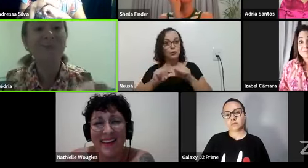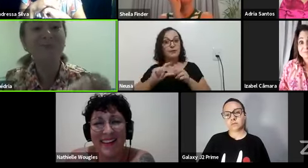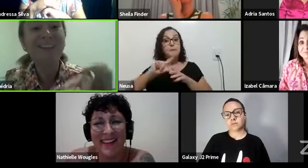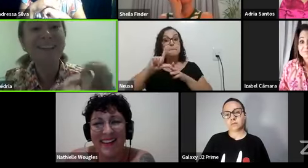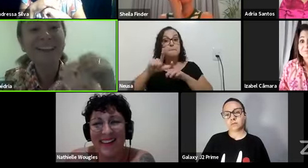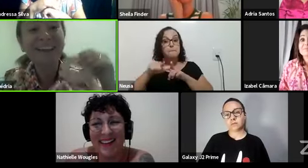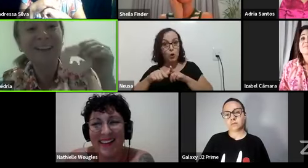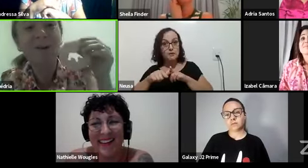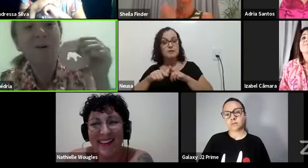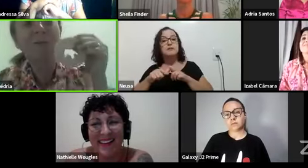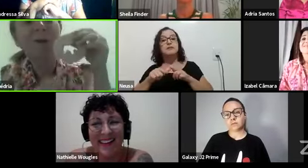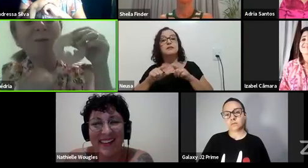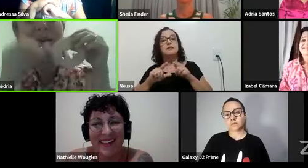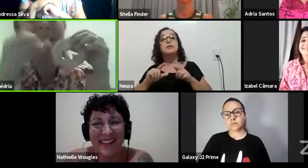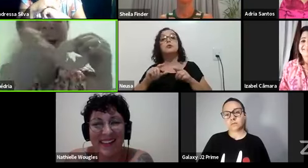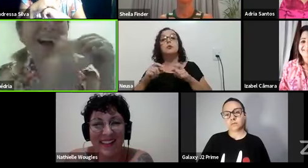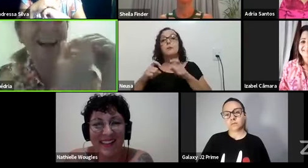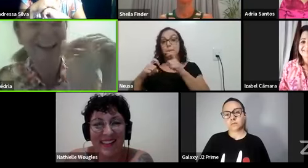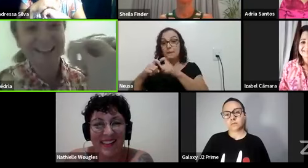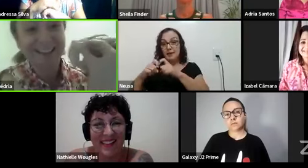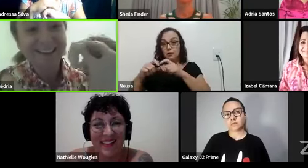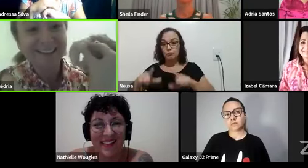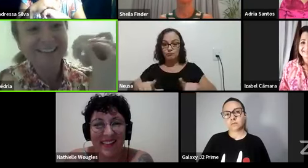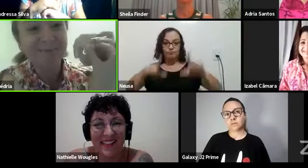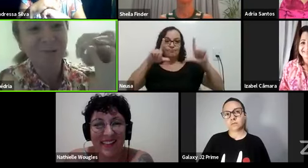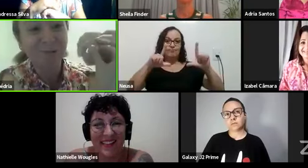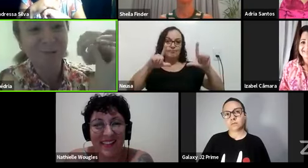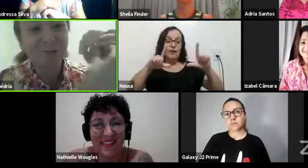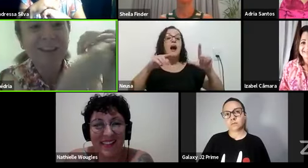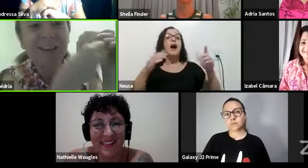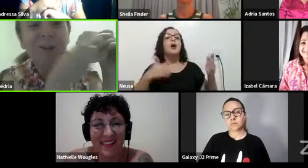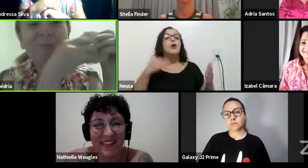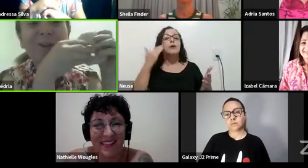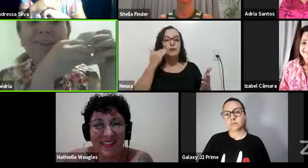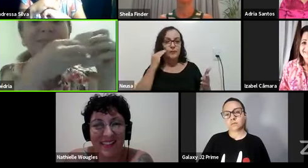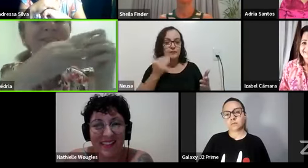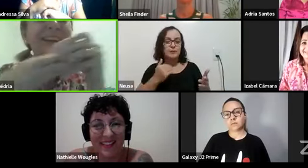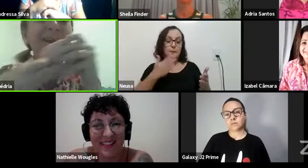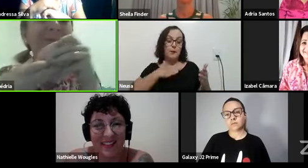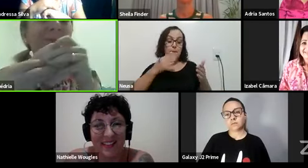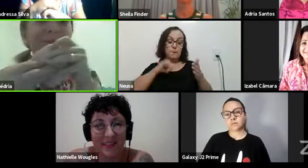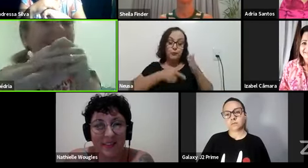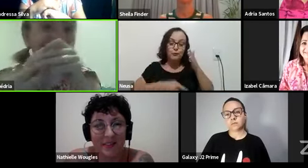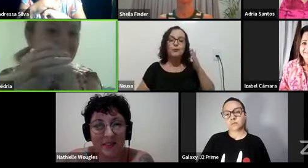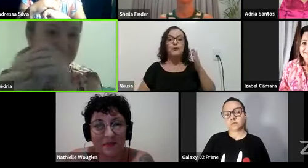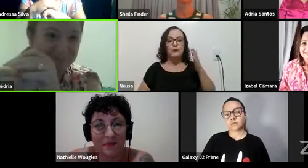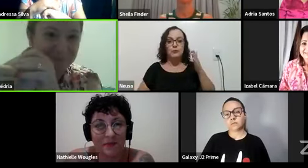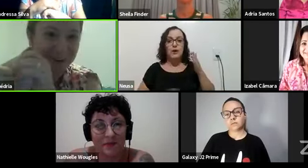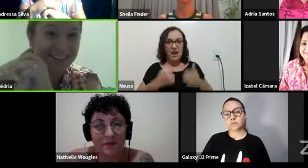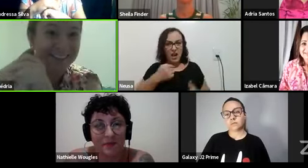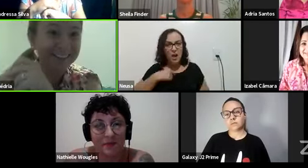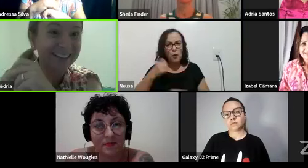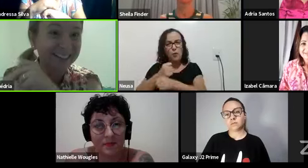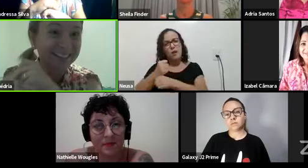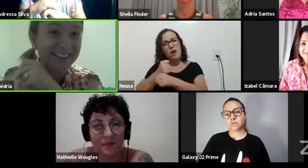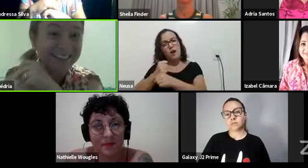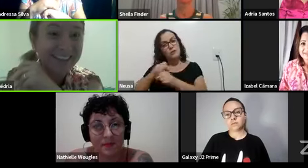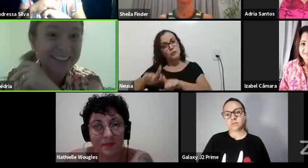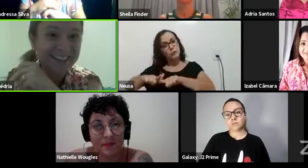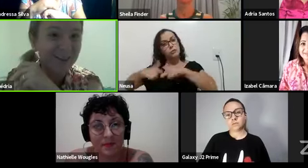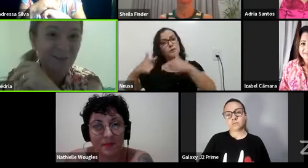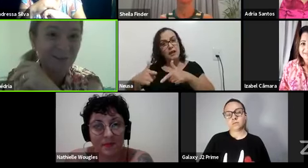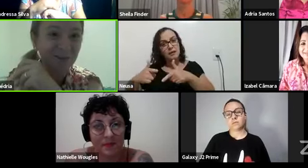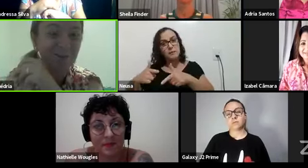finalmente encontrei o meu lugar nesse mundo. Eu que por tanto tempo lutei para